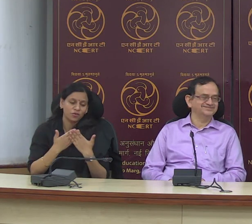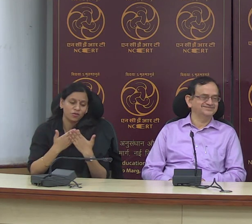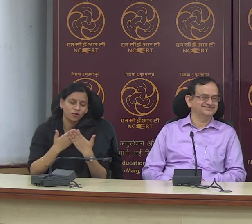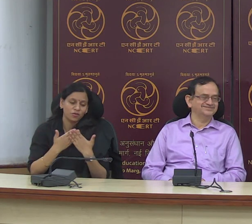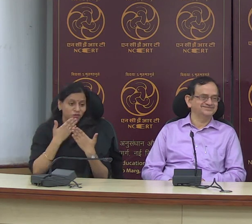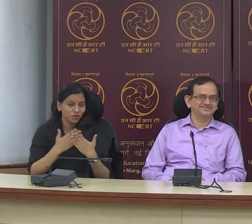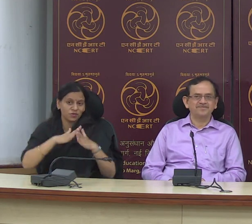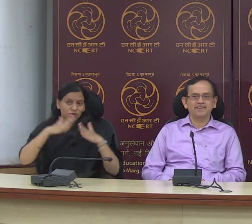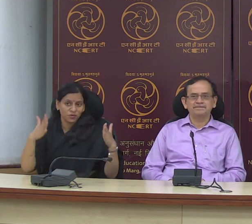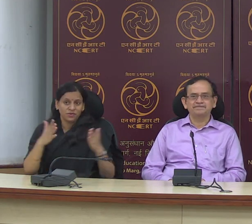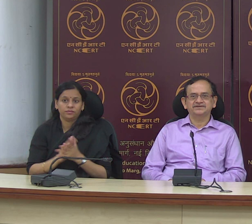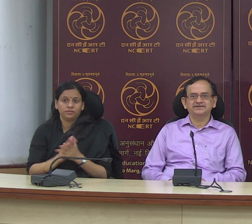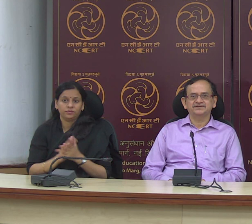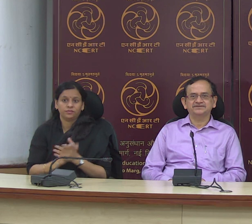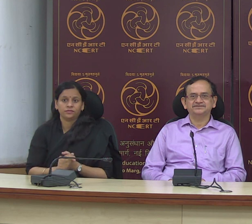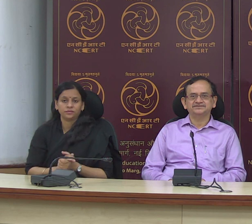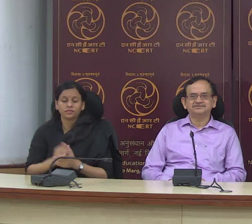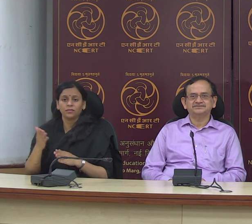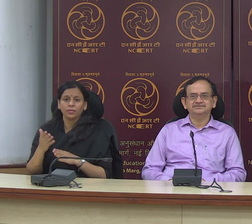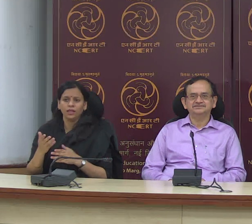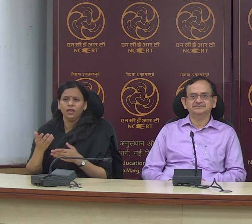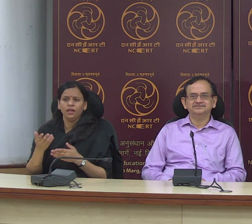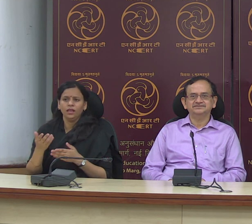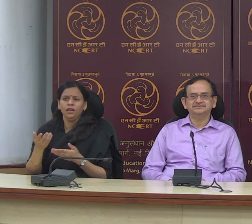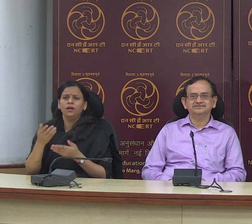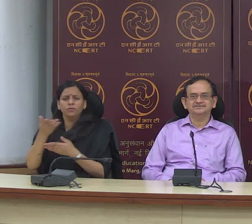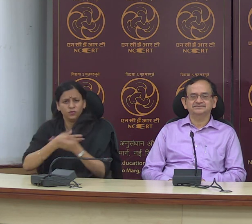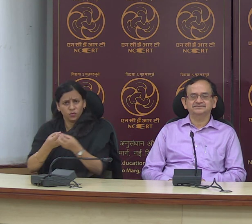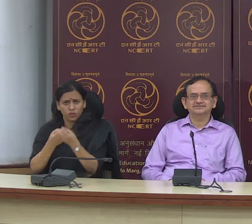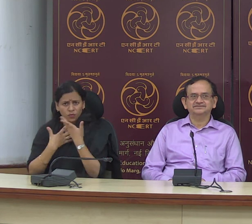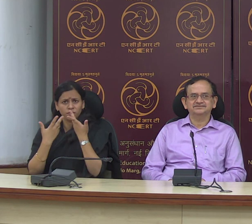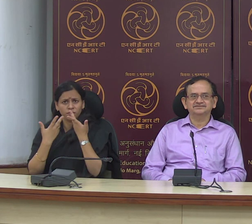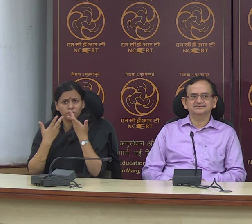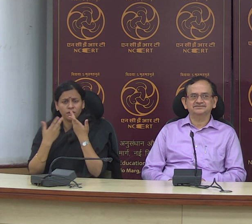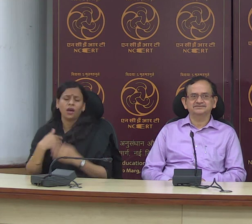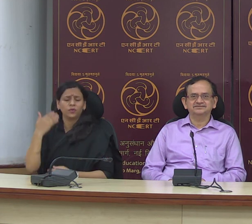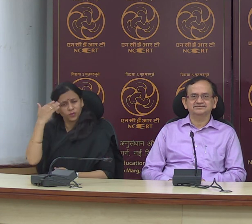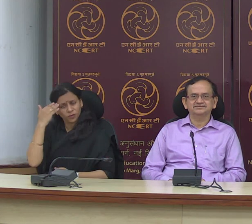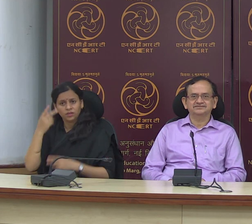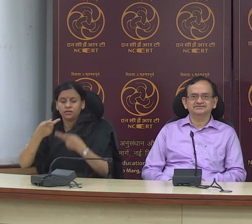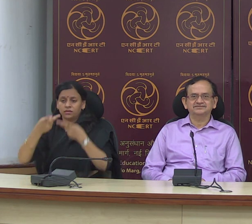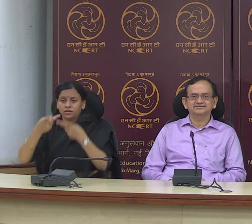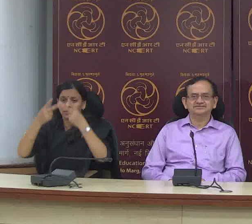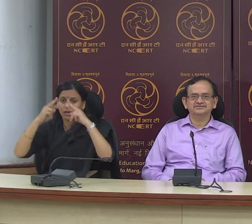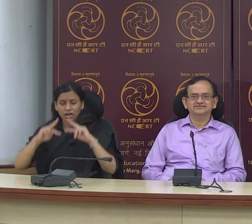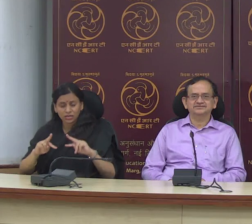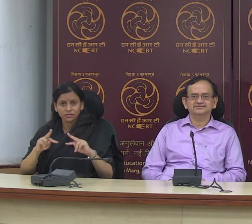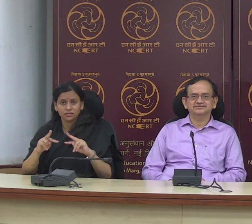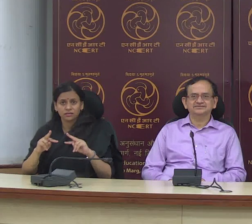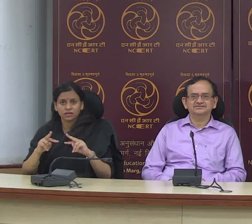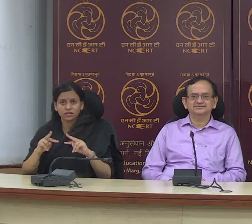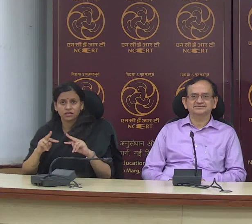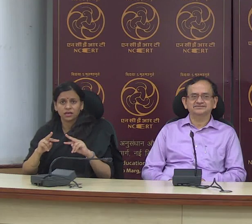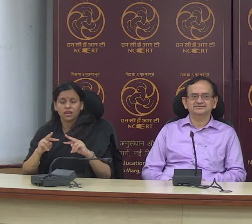you. Thank you for letting us know, sir. और आपने जैसे translation की भी बात की थी, and I know this is the translation, you know, which is